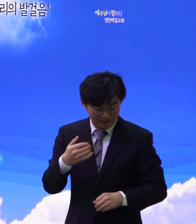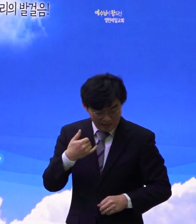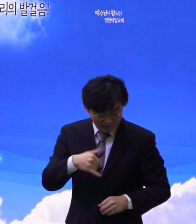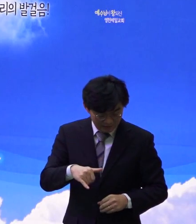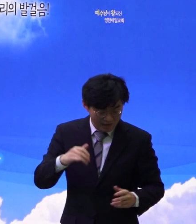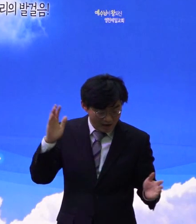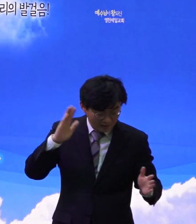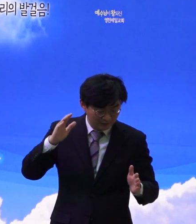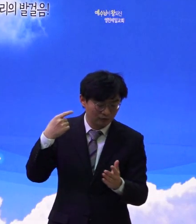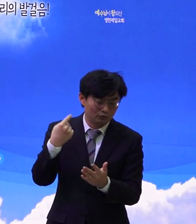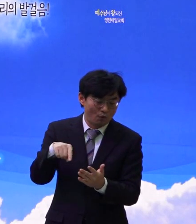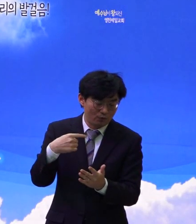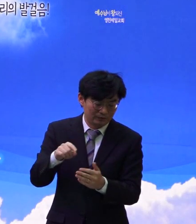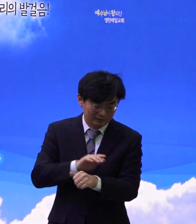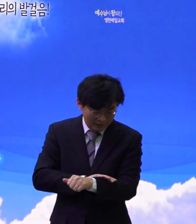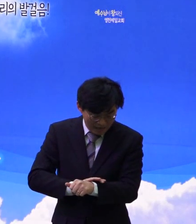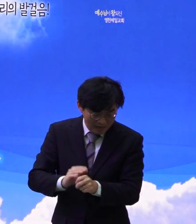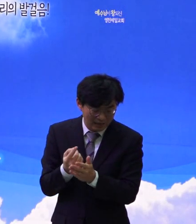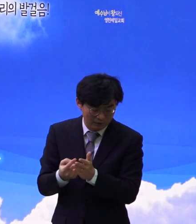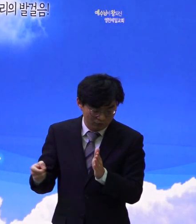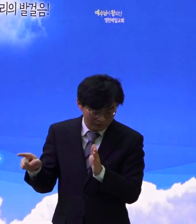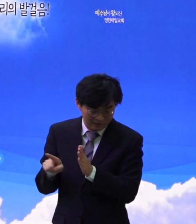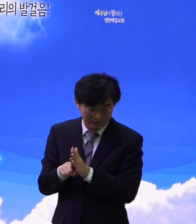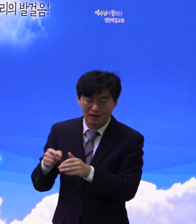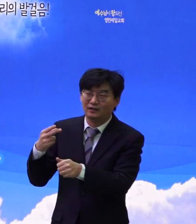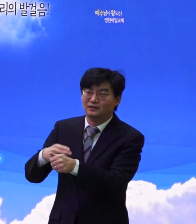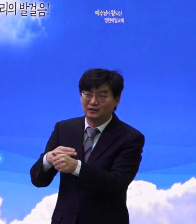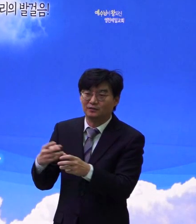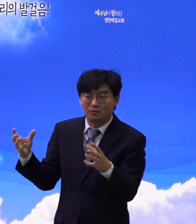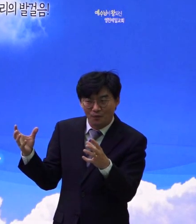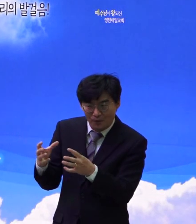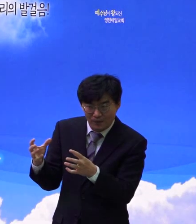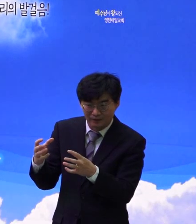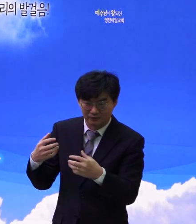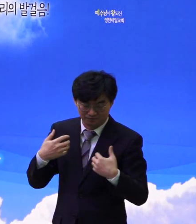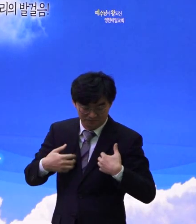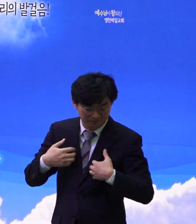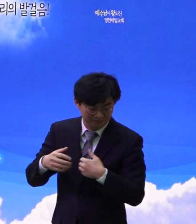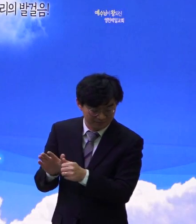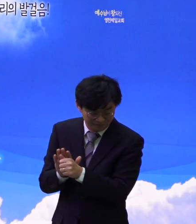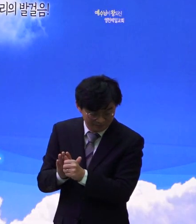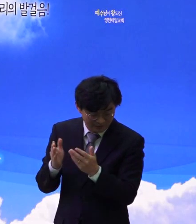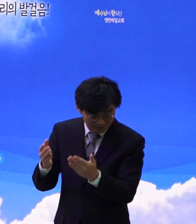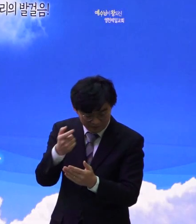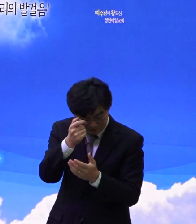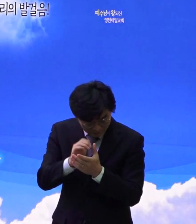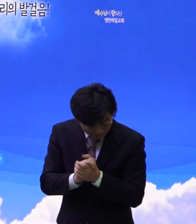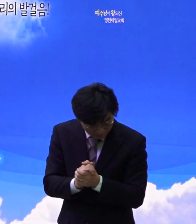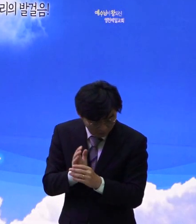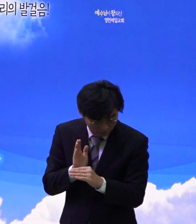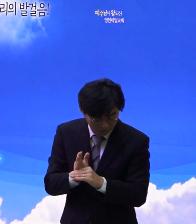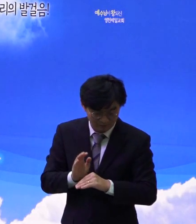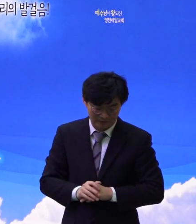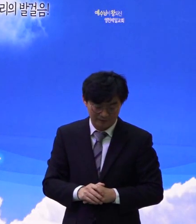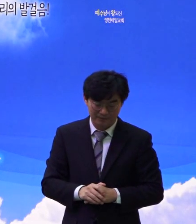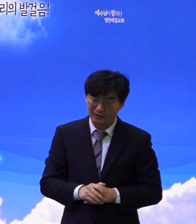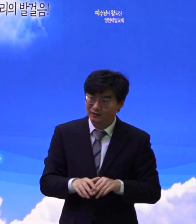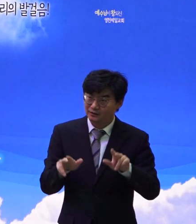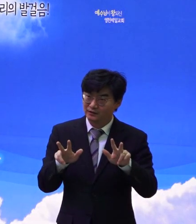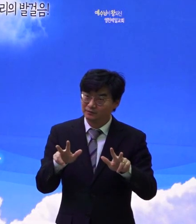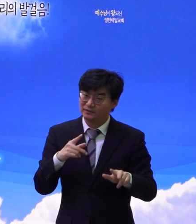있도록 여러분들께서 도와주시고 관심 가져주시기를 바랍니다. 이 시간 우리 짧은 1분짜리 영상을